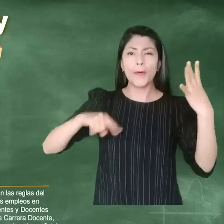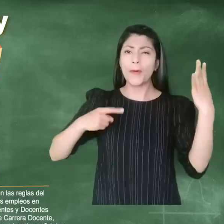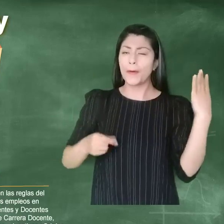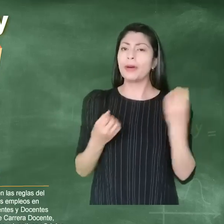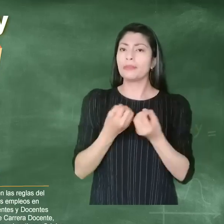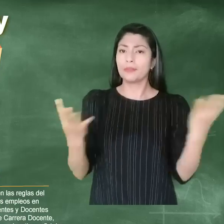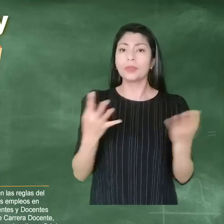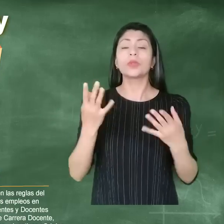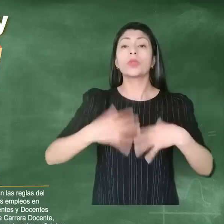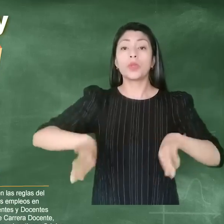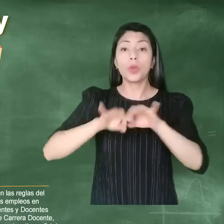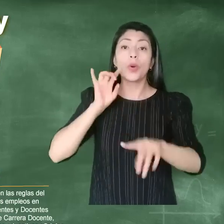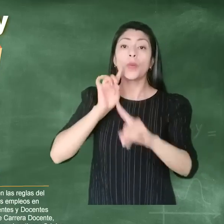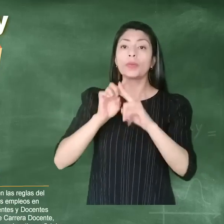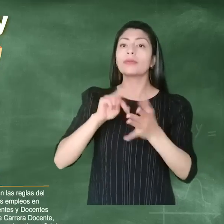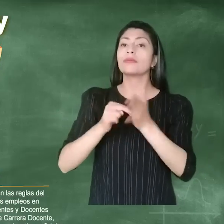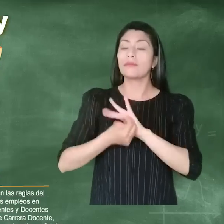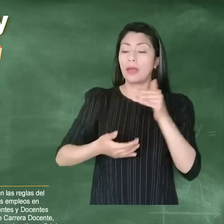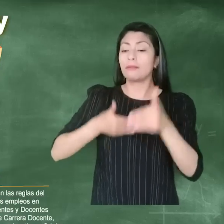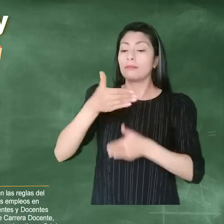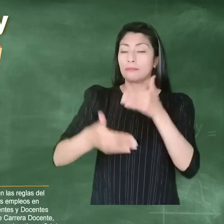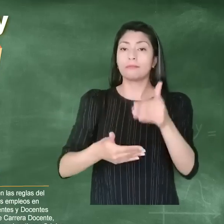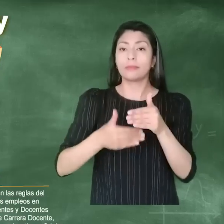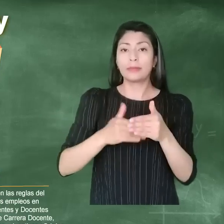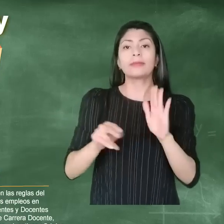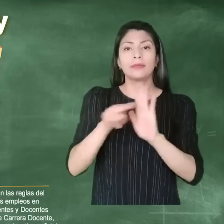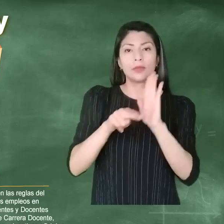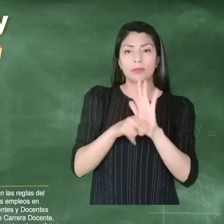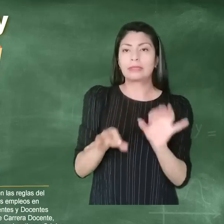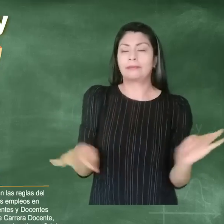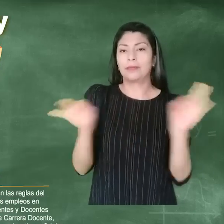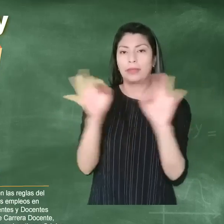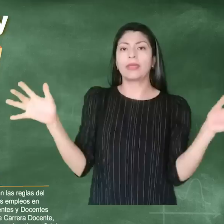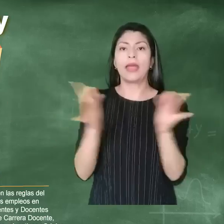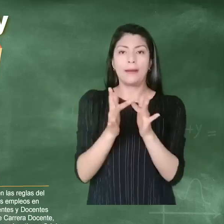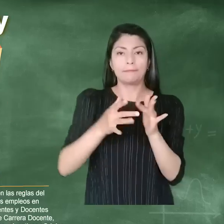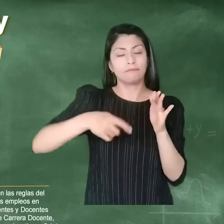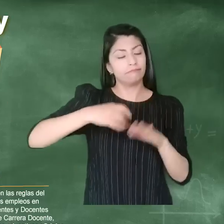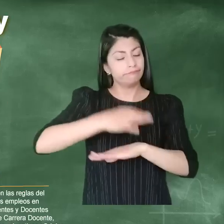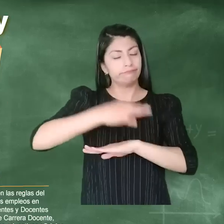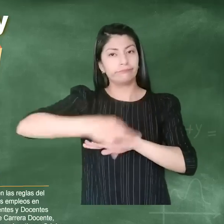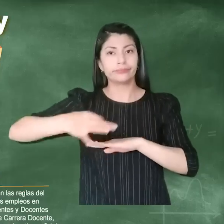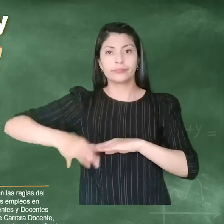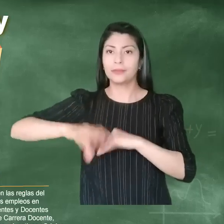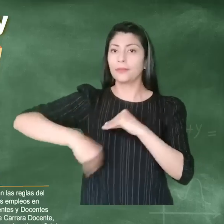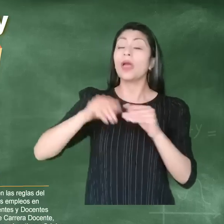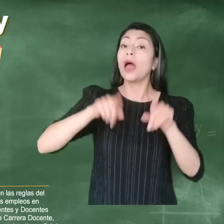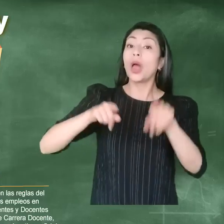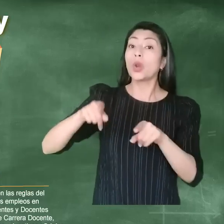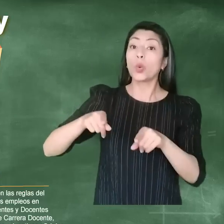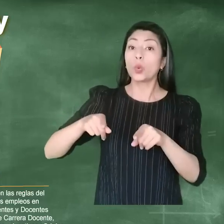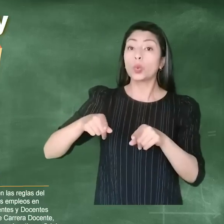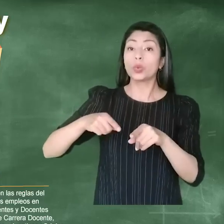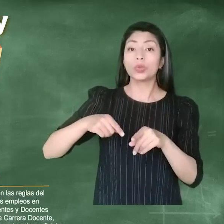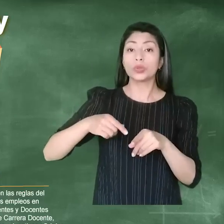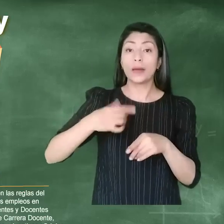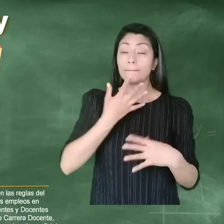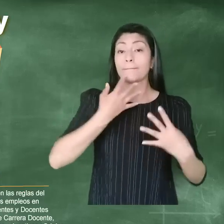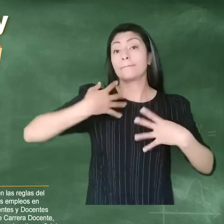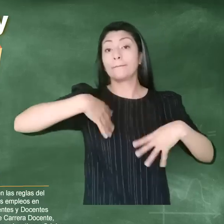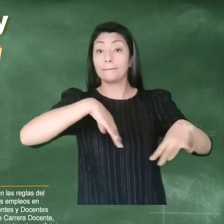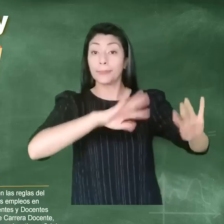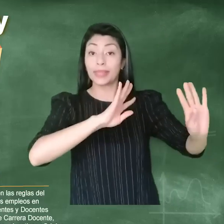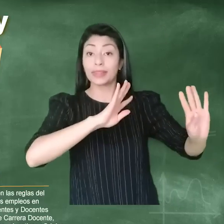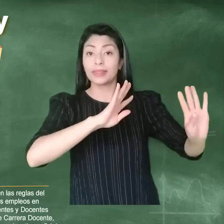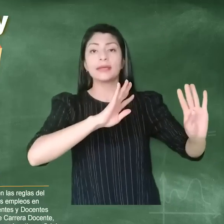tapabocas y diagonal u otros, y cumplir estrictamente los protocolos que se definan para esta etapa. A quienes incumplan